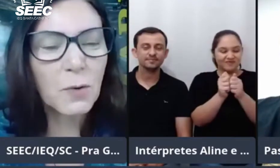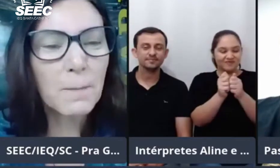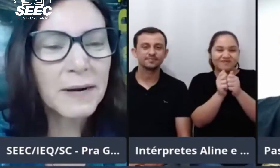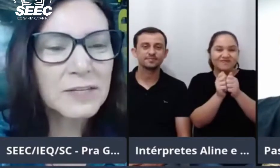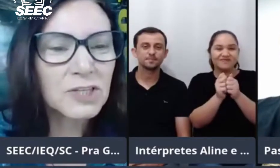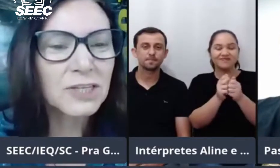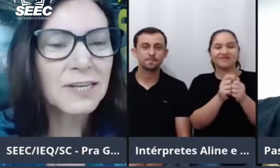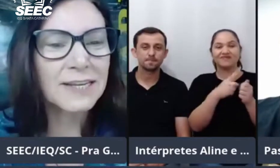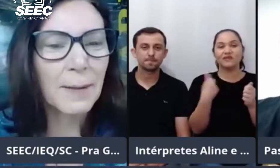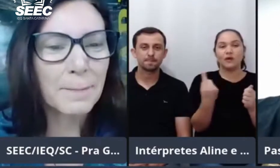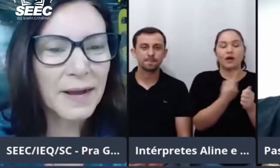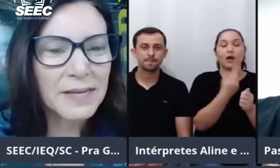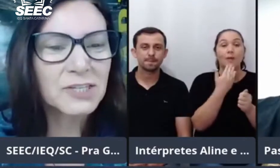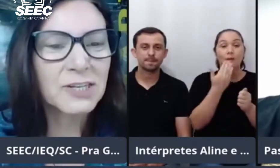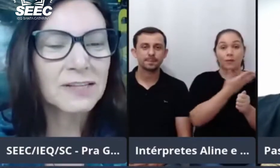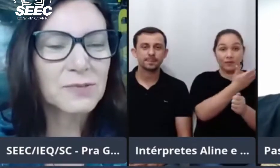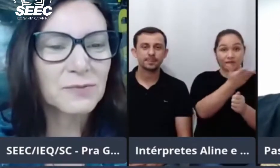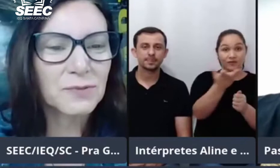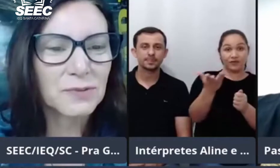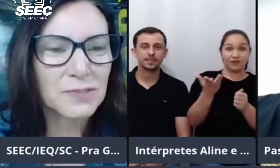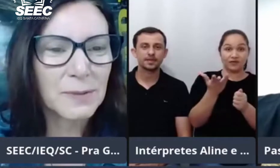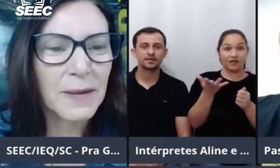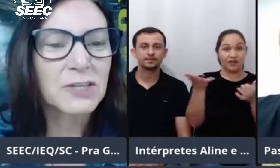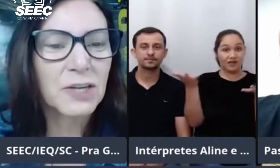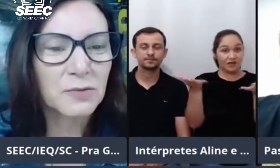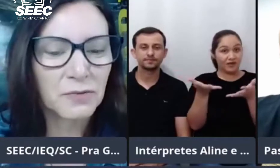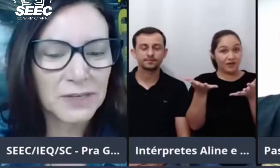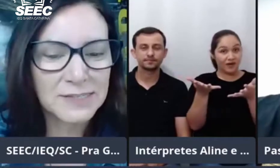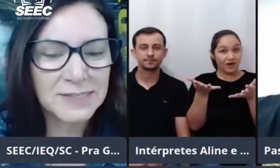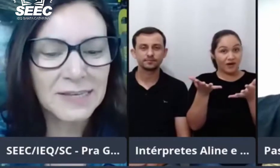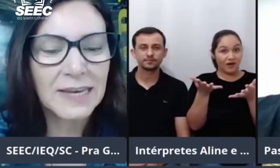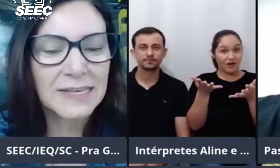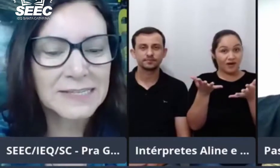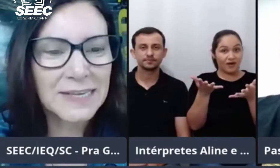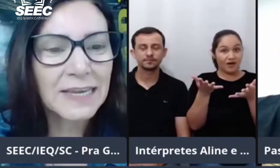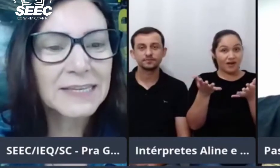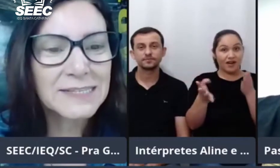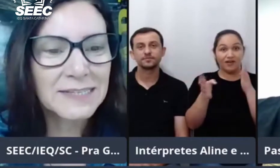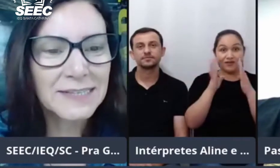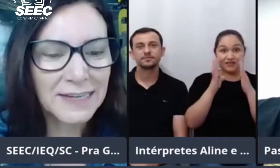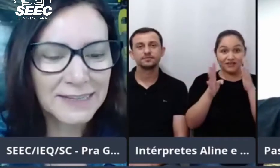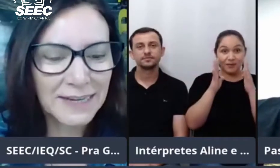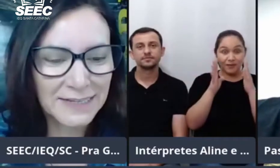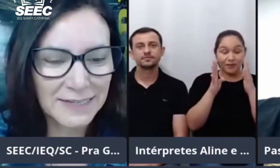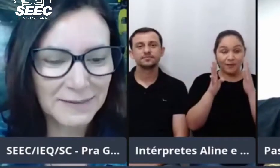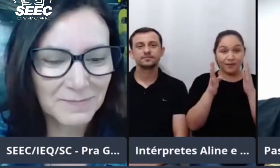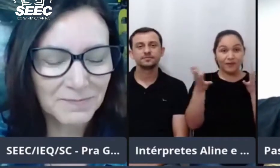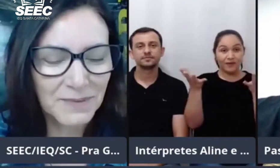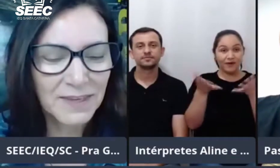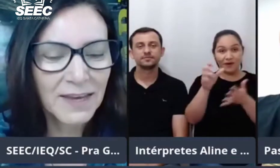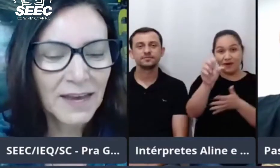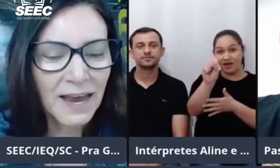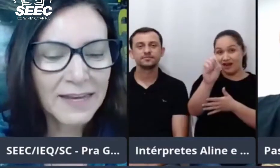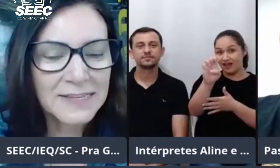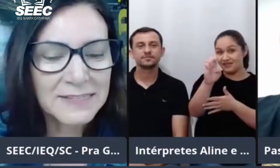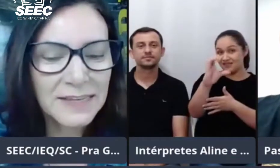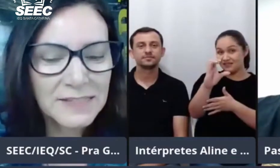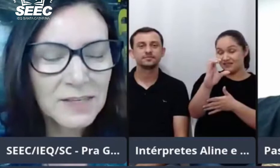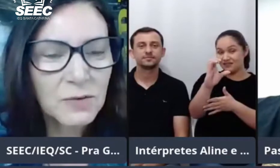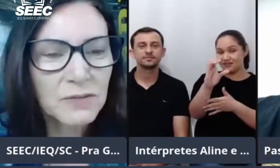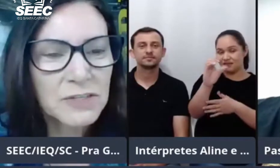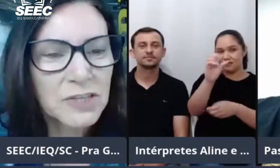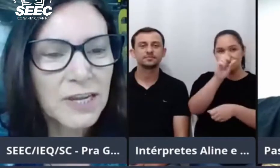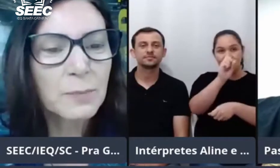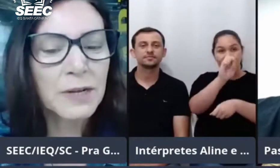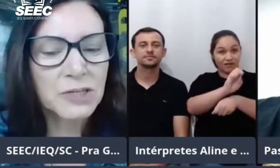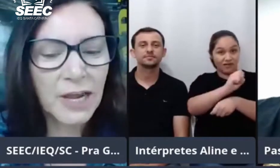vocês compartilhem a nossa página do Face, SEC Santa Catarina. A essência